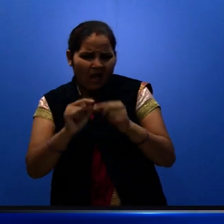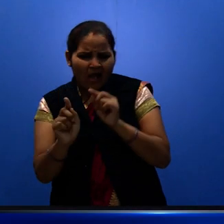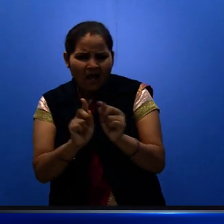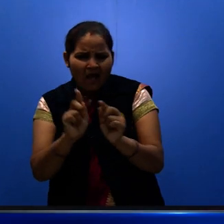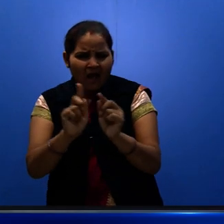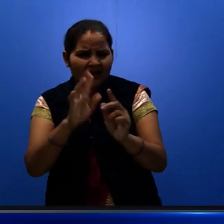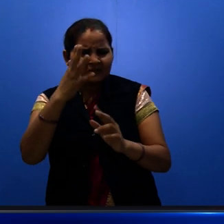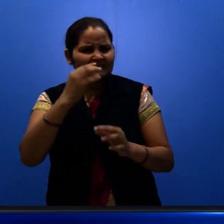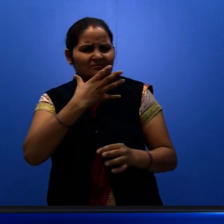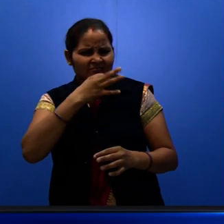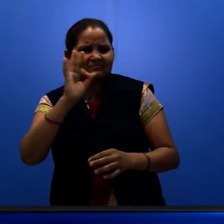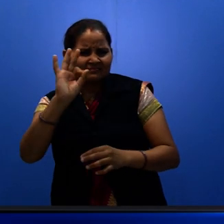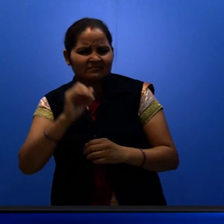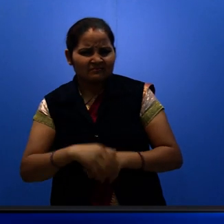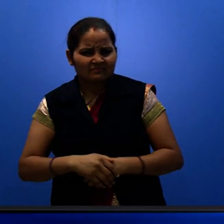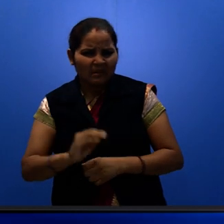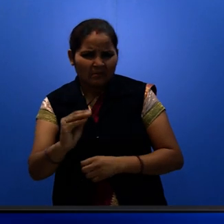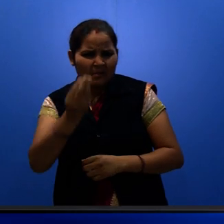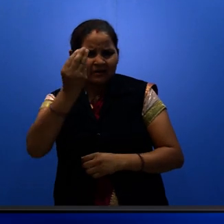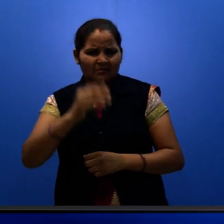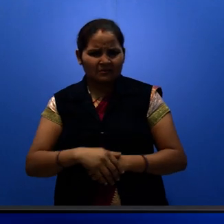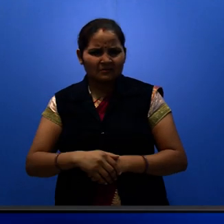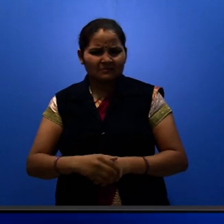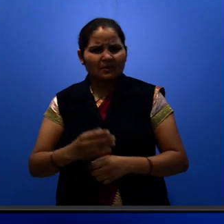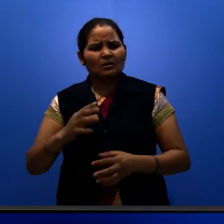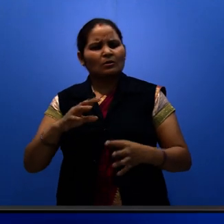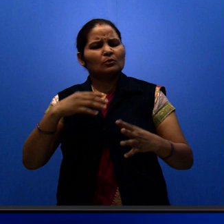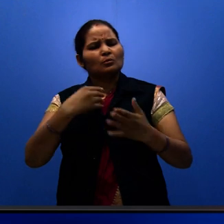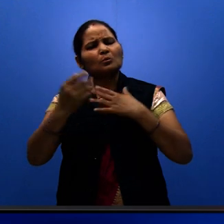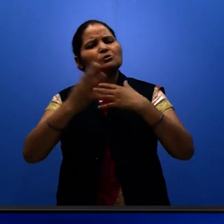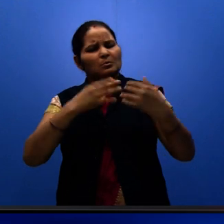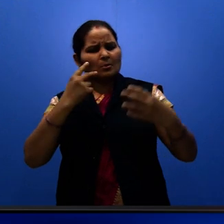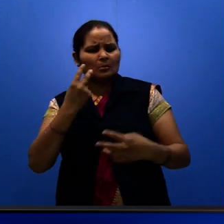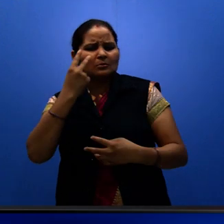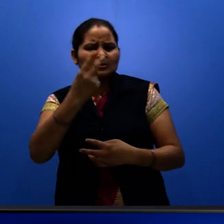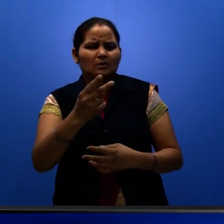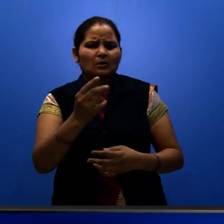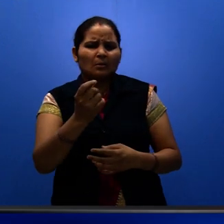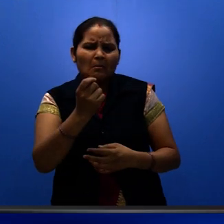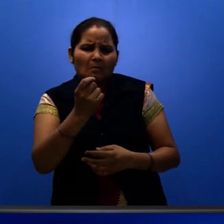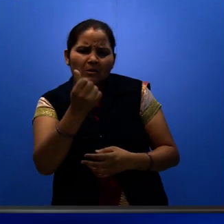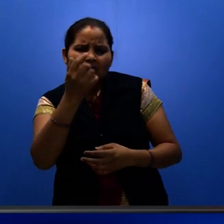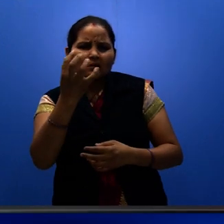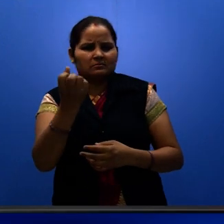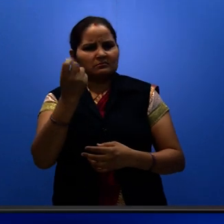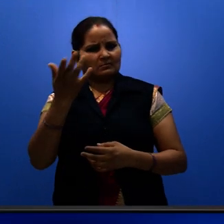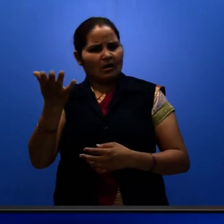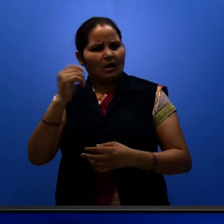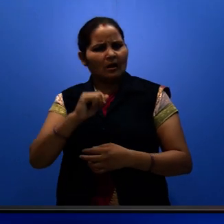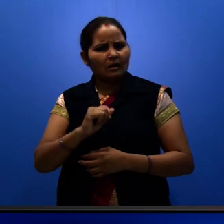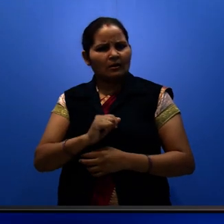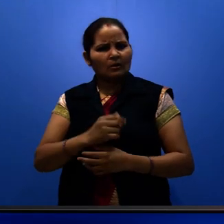होते तो कितना अच्छा होता। ऐसे जो भी चीज़ वो देखता था उसमें से दोष भी निकालता